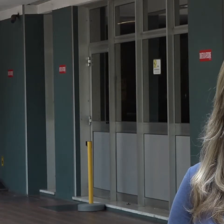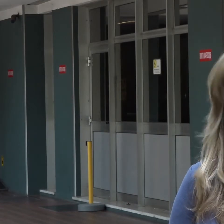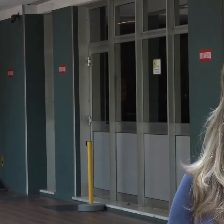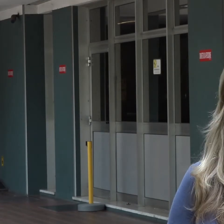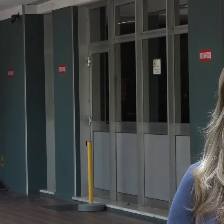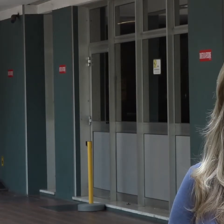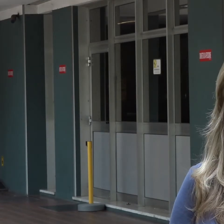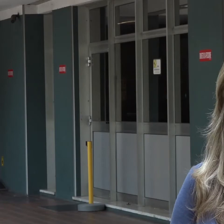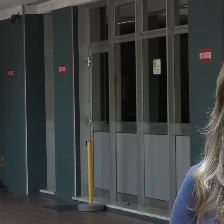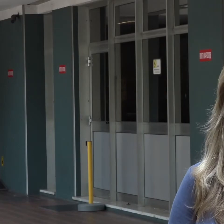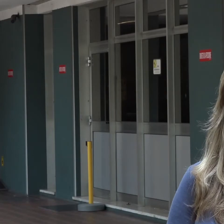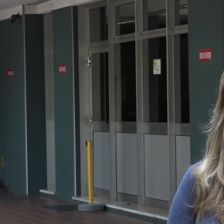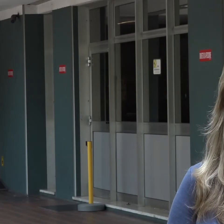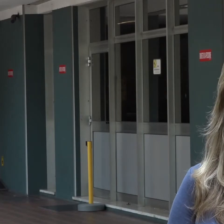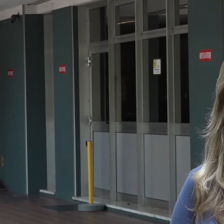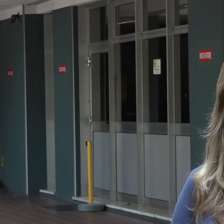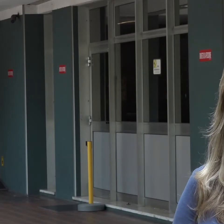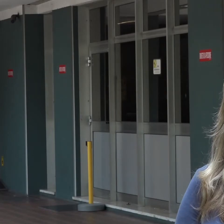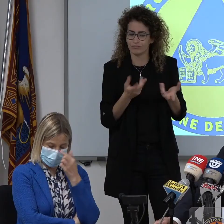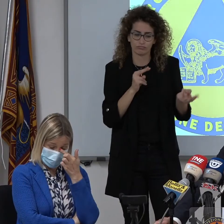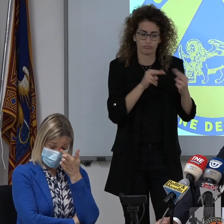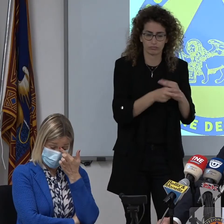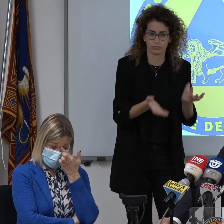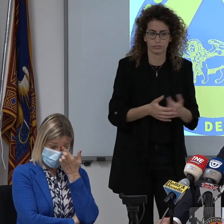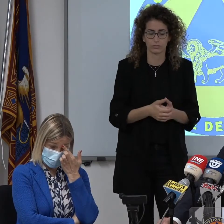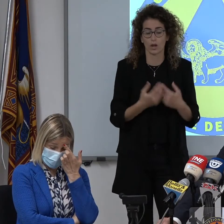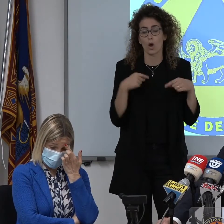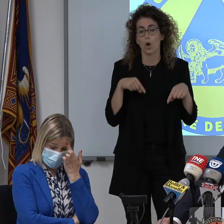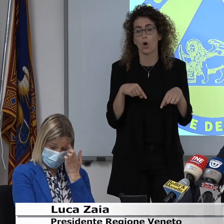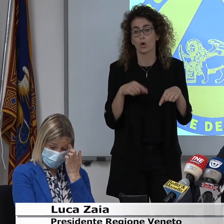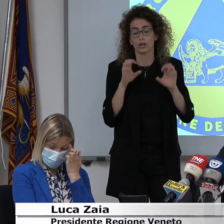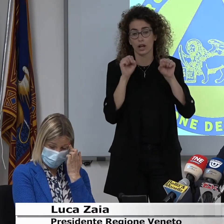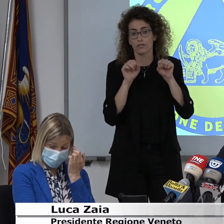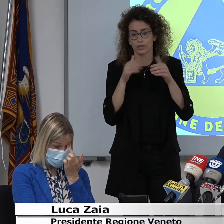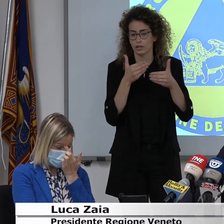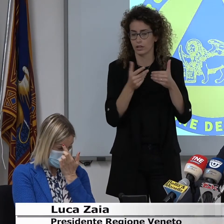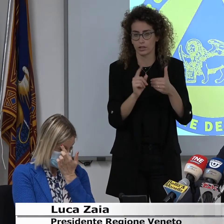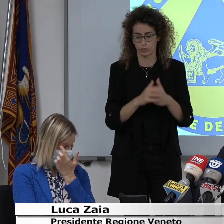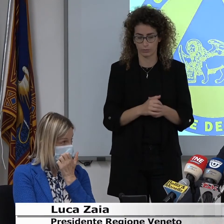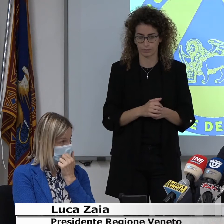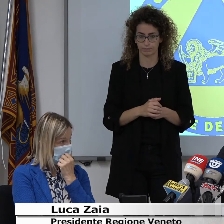di personale sanitario a tutti i livelli. Non si procede in Veneto.